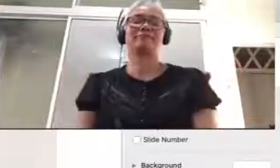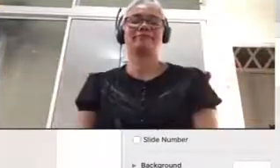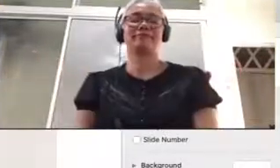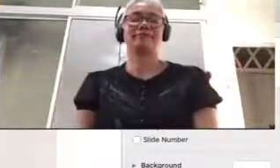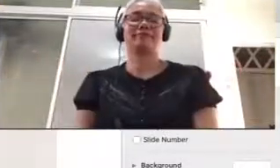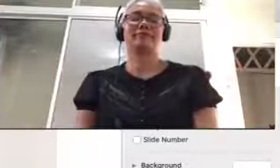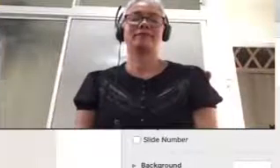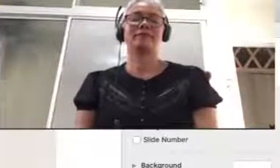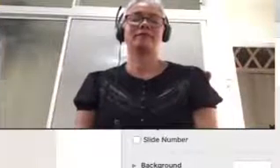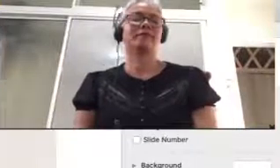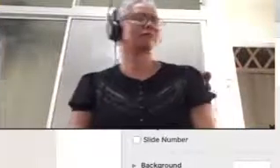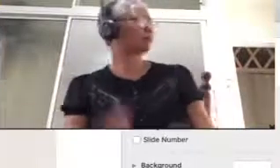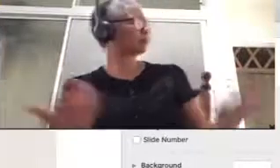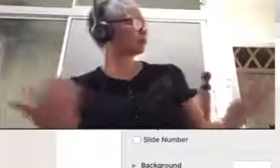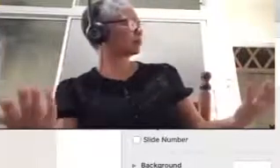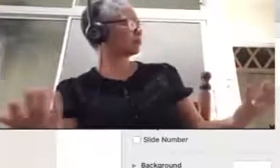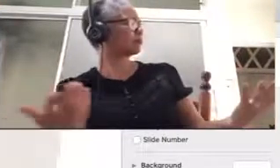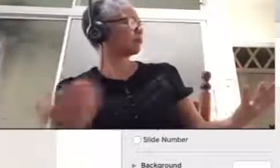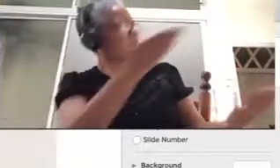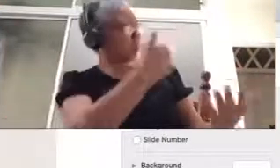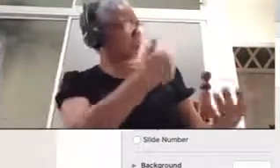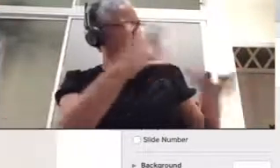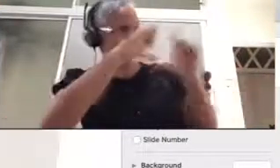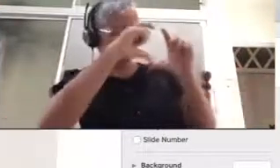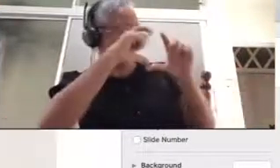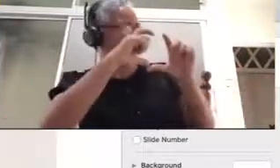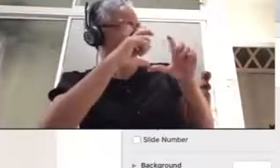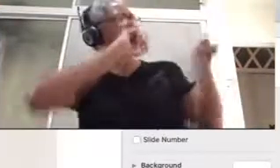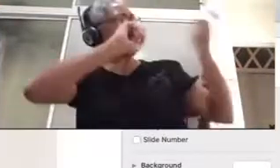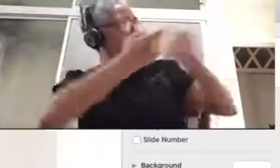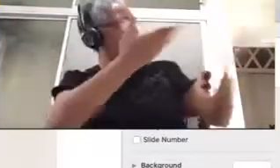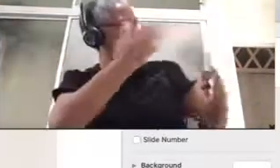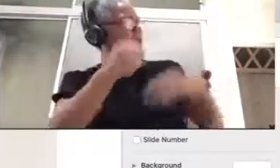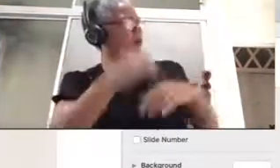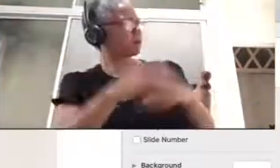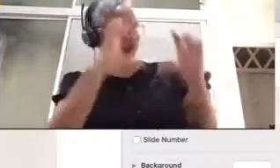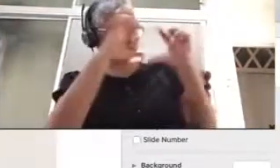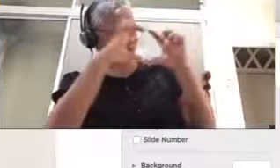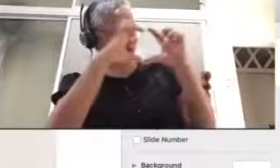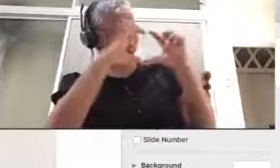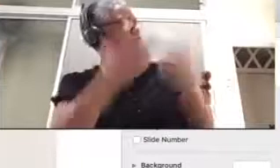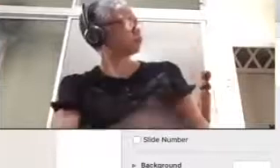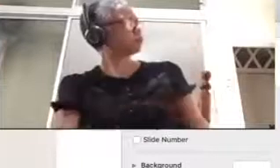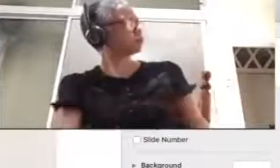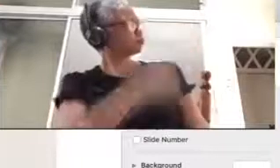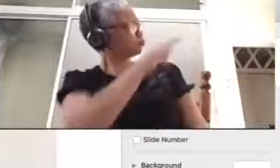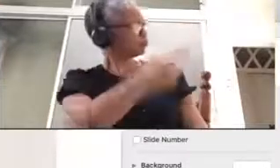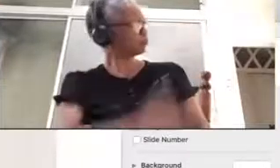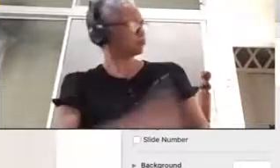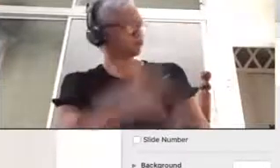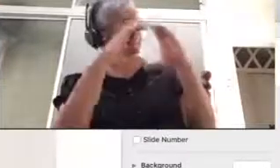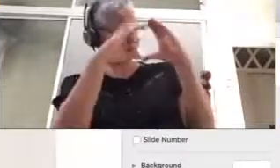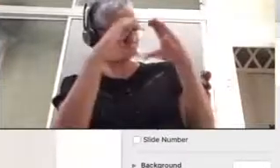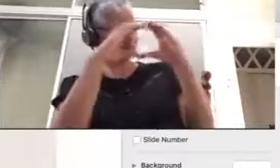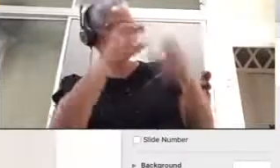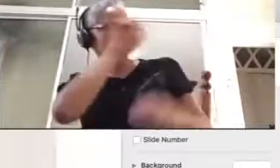Dicen los otros, sé redondo, o sea, que se iguale a ellos, que se ponga